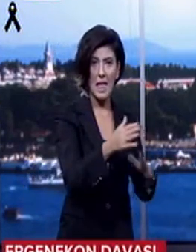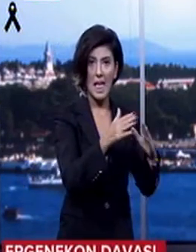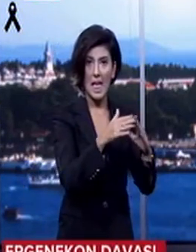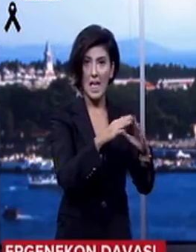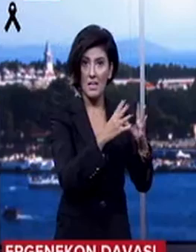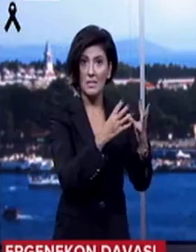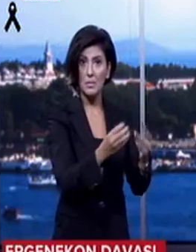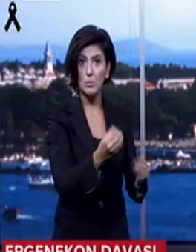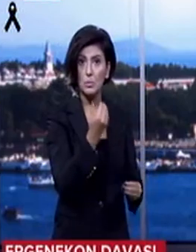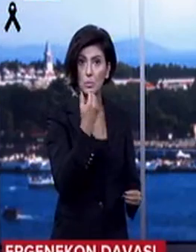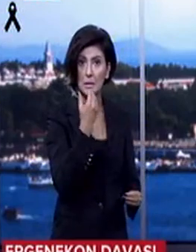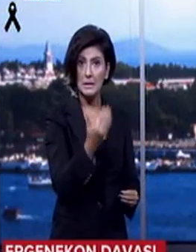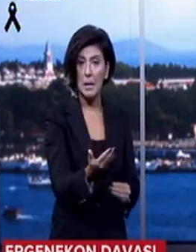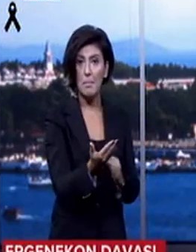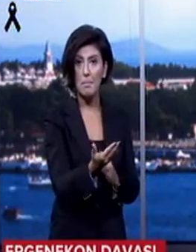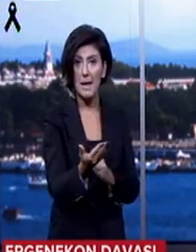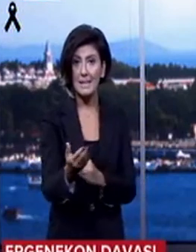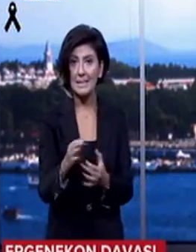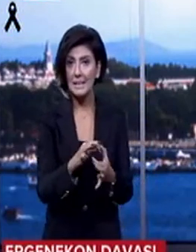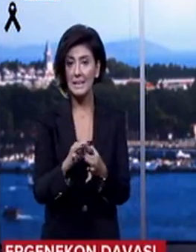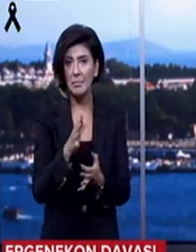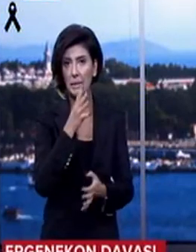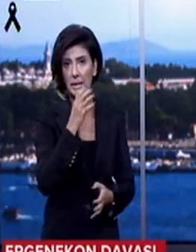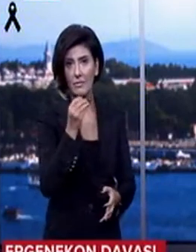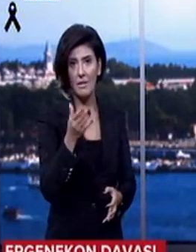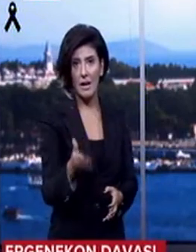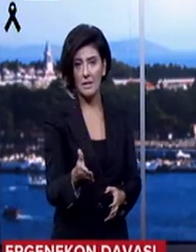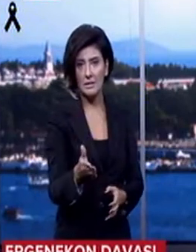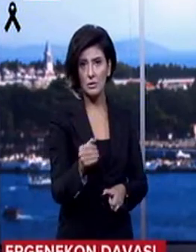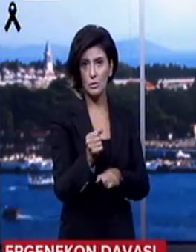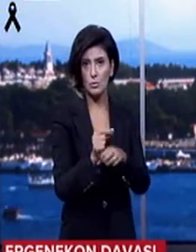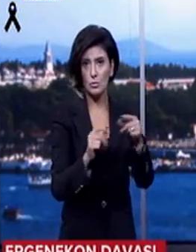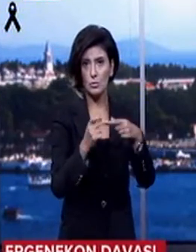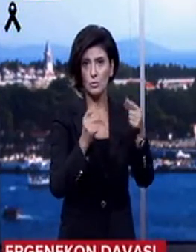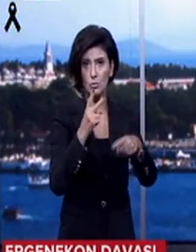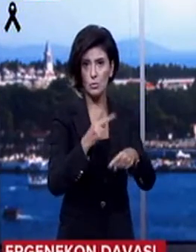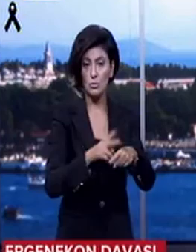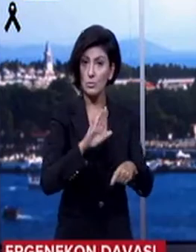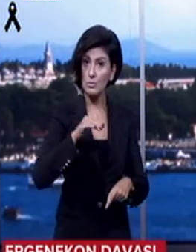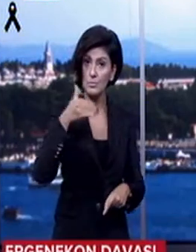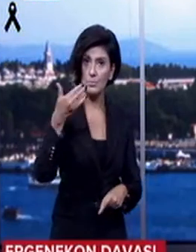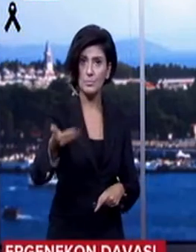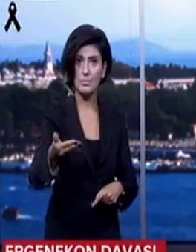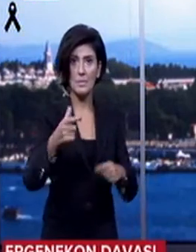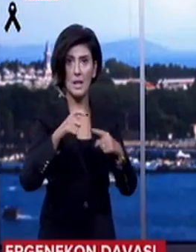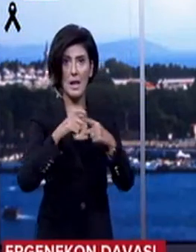Gürüs'e evinde bulunduğu belirtilen belgelerle ilgili bilgi verdi. Gürüz'ün ardından